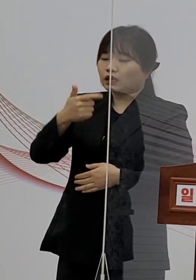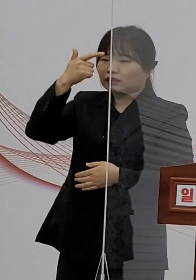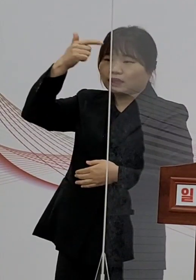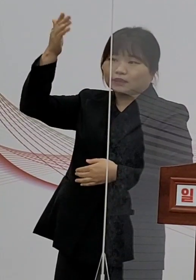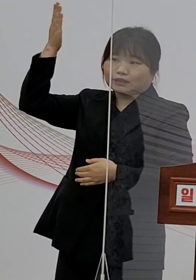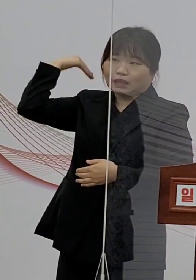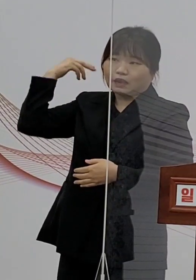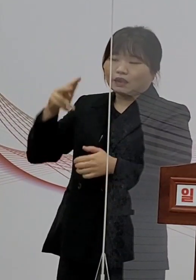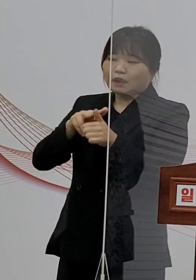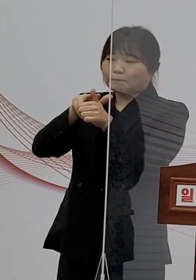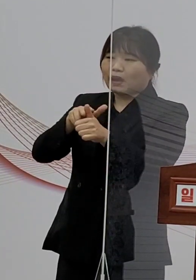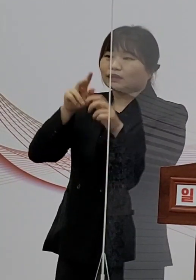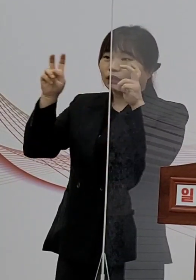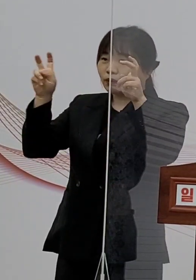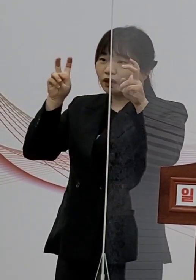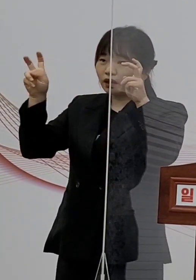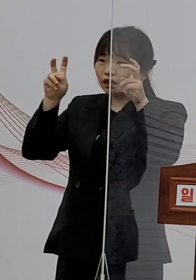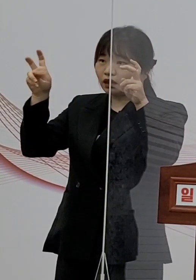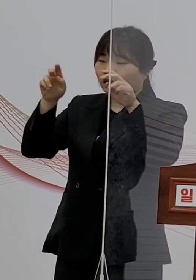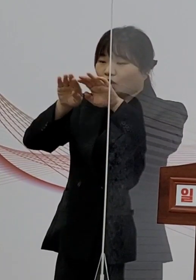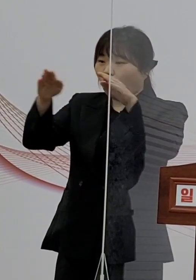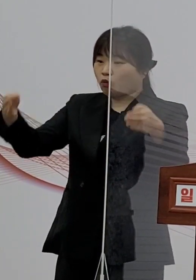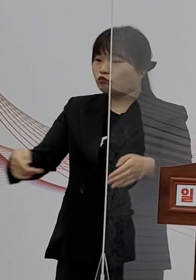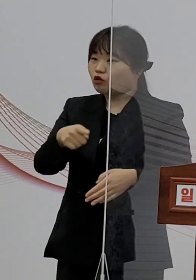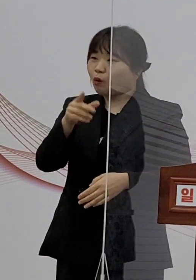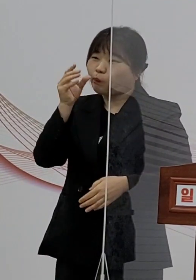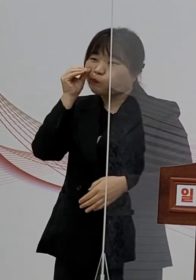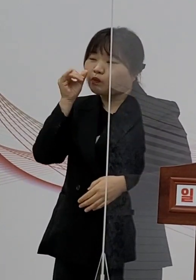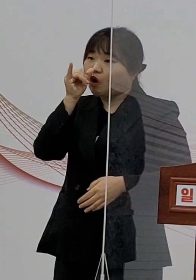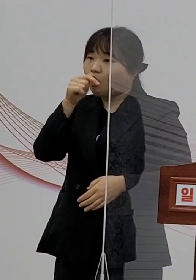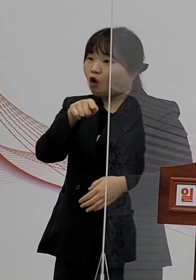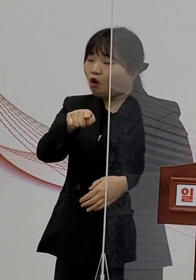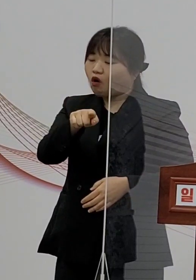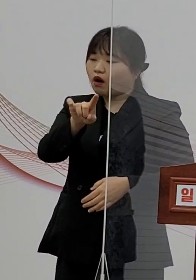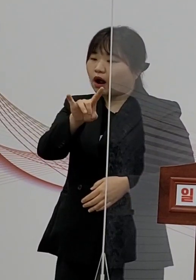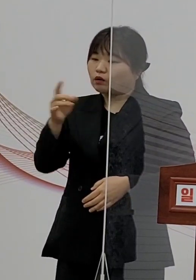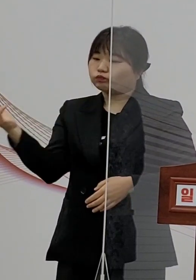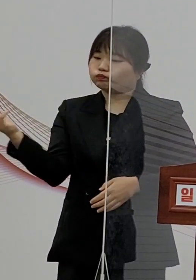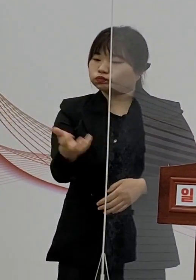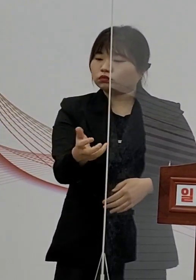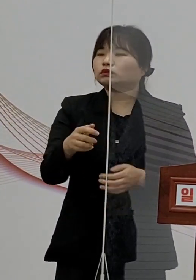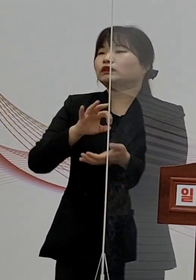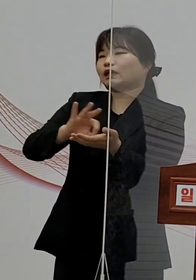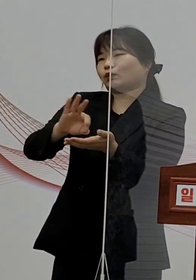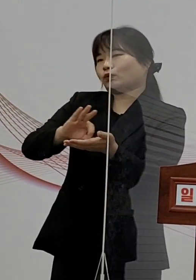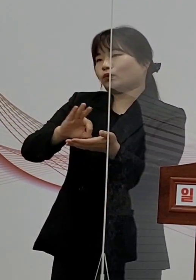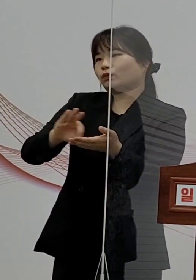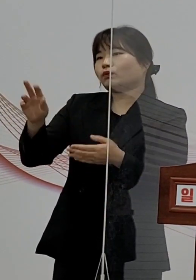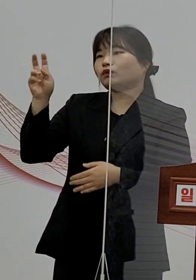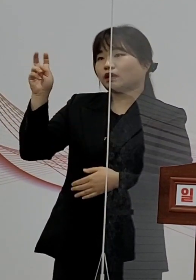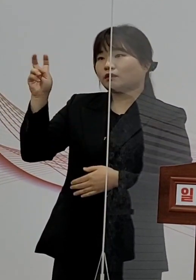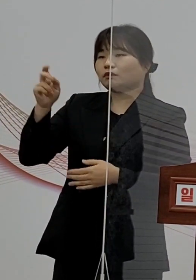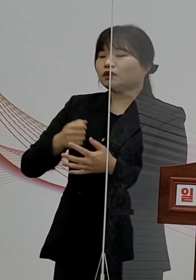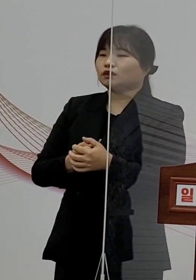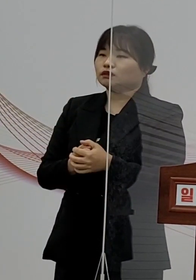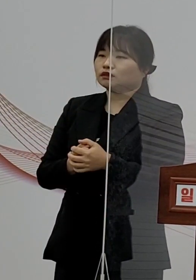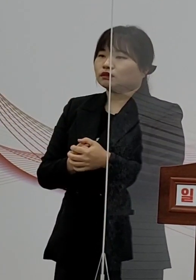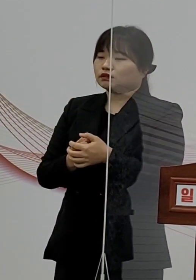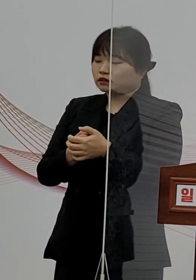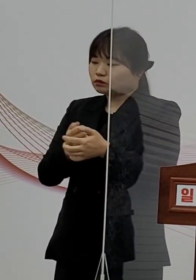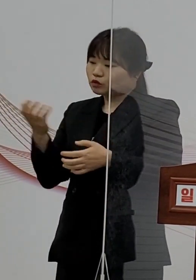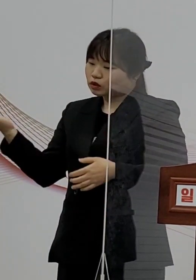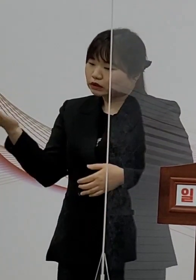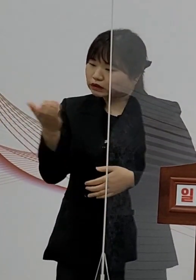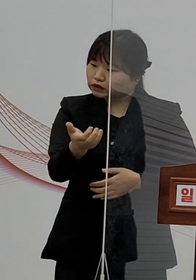옛 마사에 쓰던 건물 3개층을 사용하게 될 것 같습니다. 그래서 이전에 오는